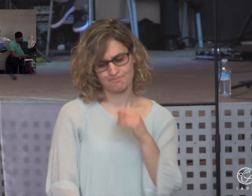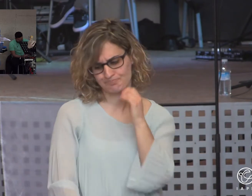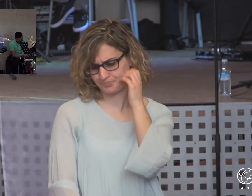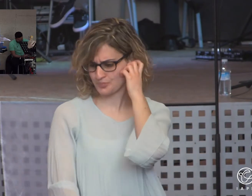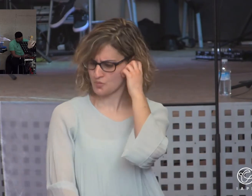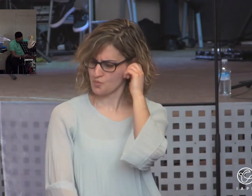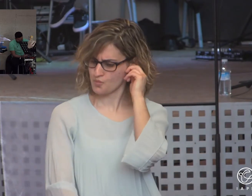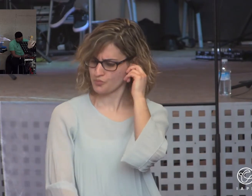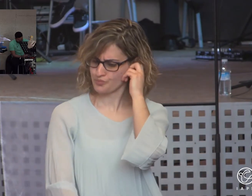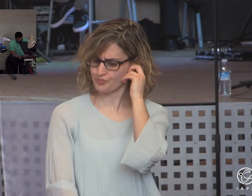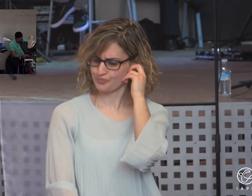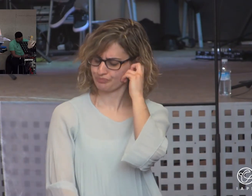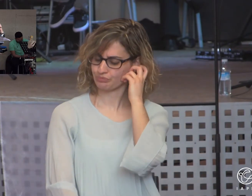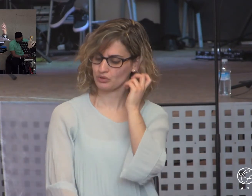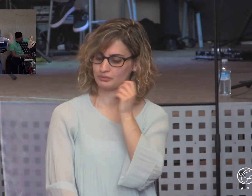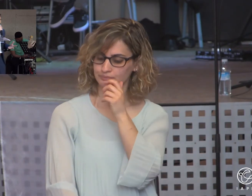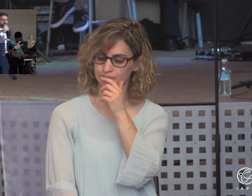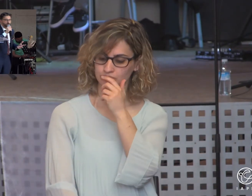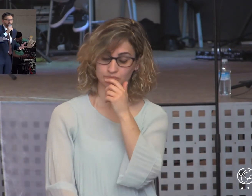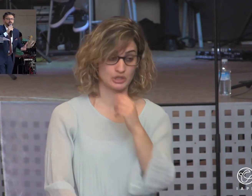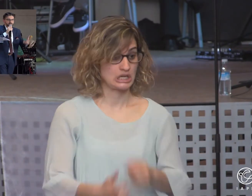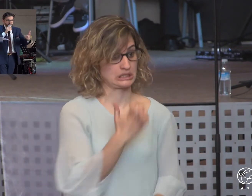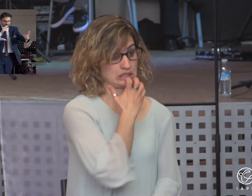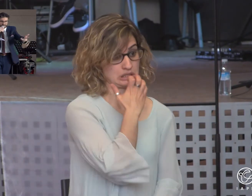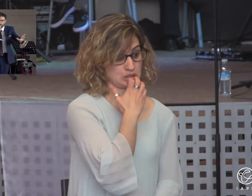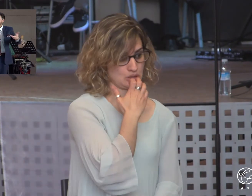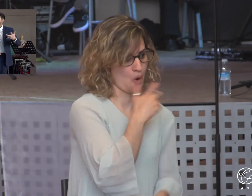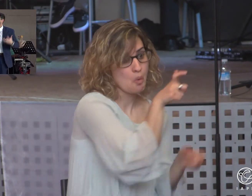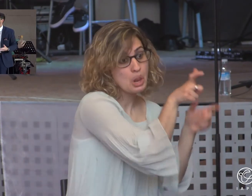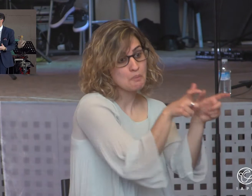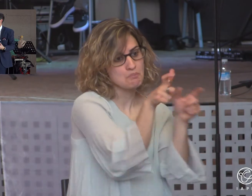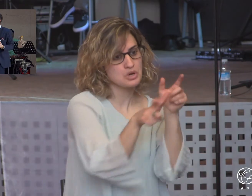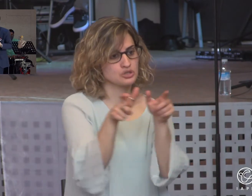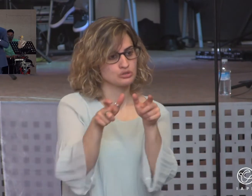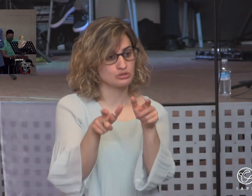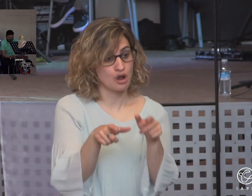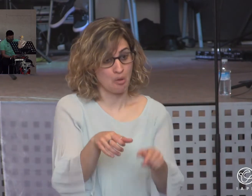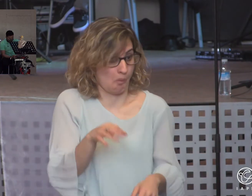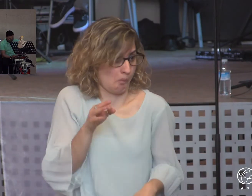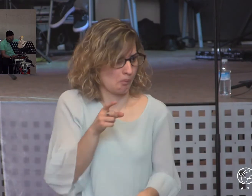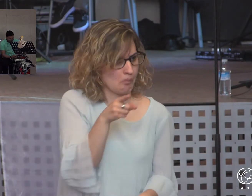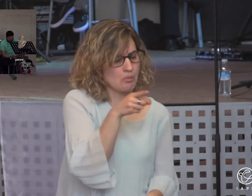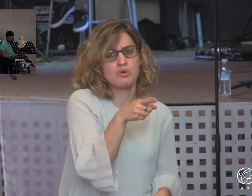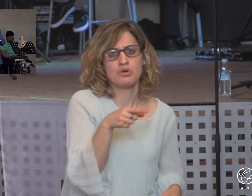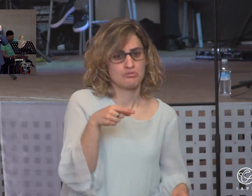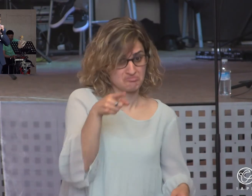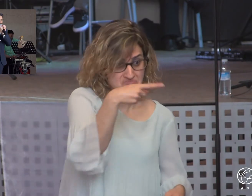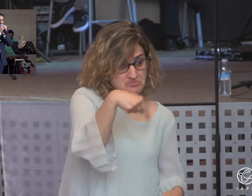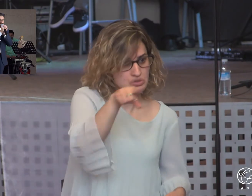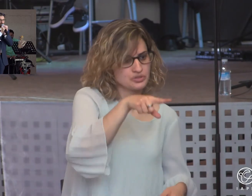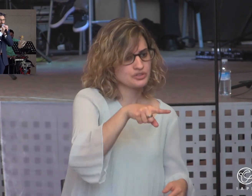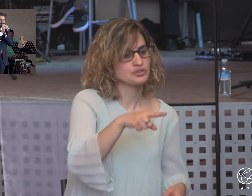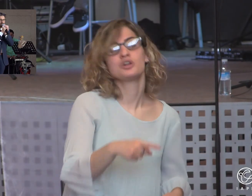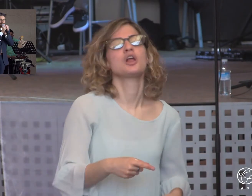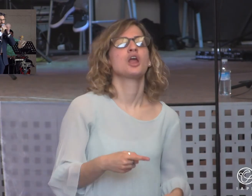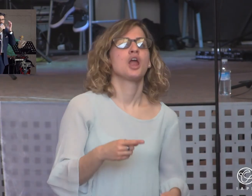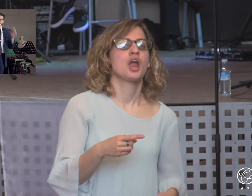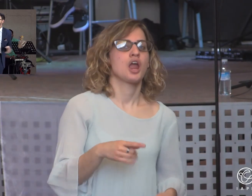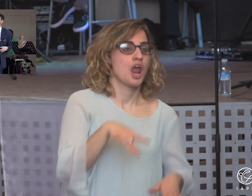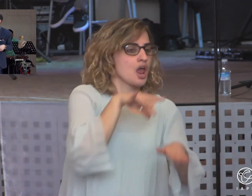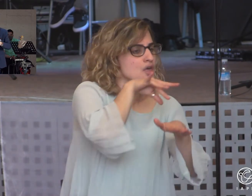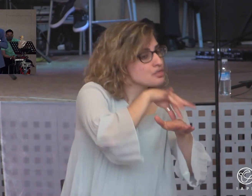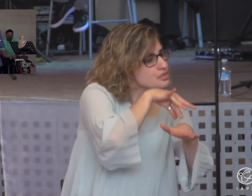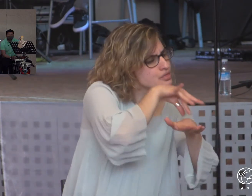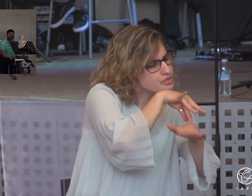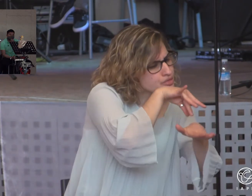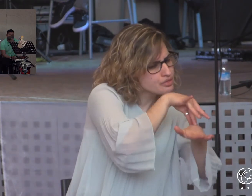Seréis sanados. Estás enfermo, reúne a los ancianos que oren por ti y serás sanado. La